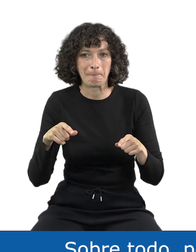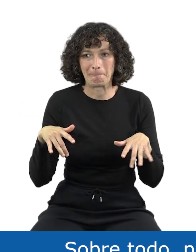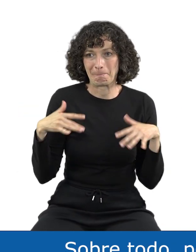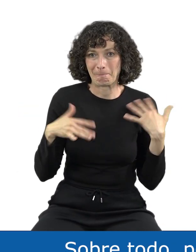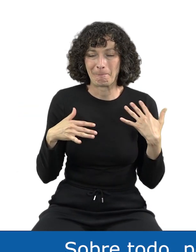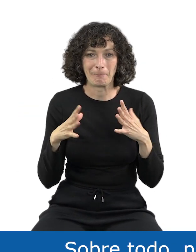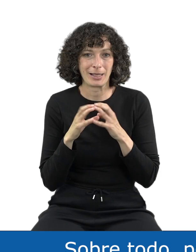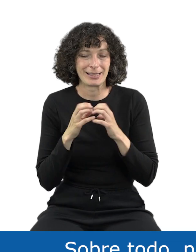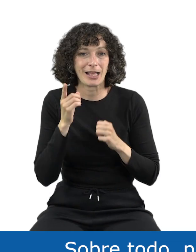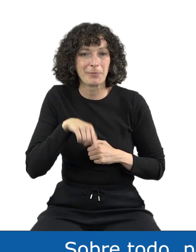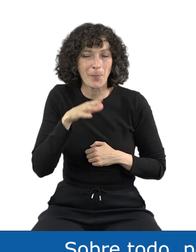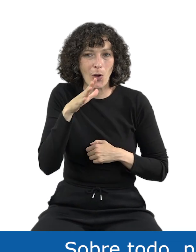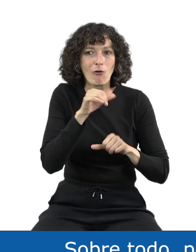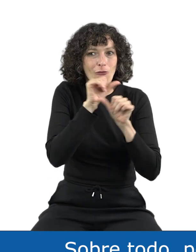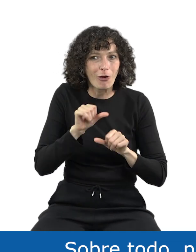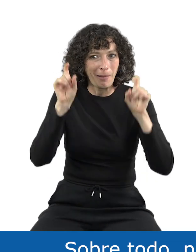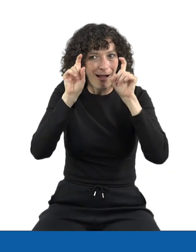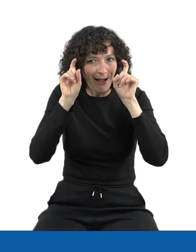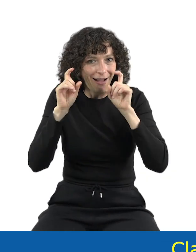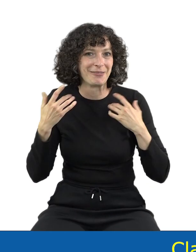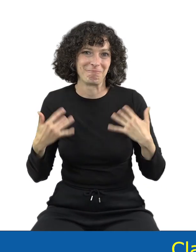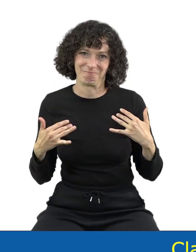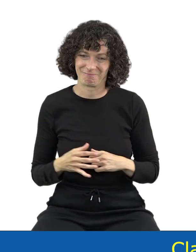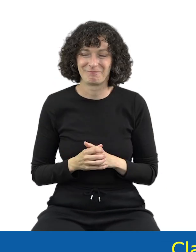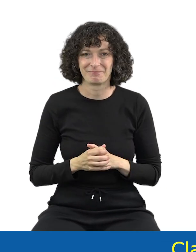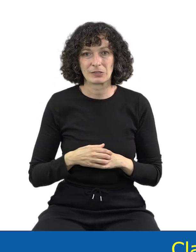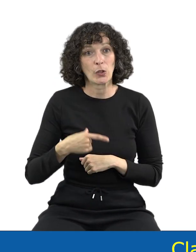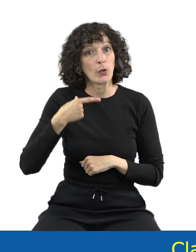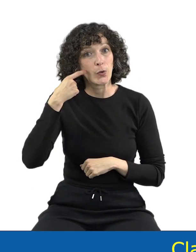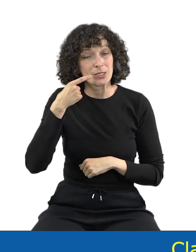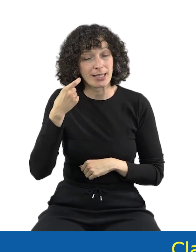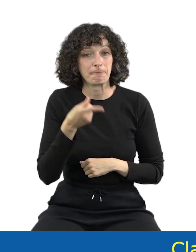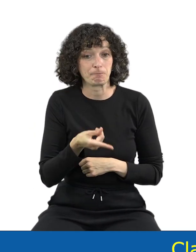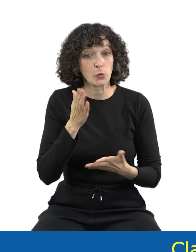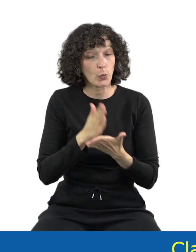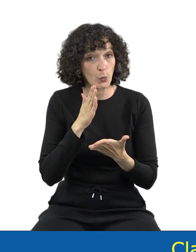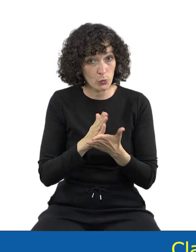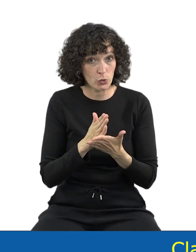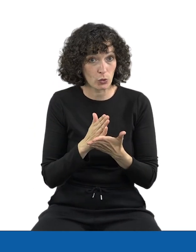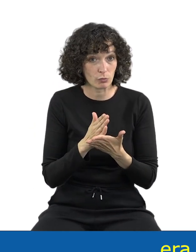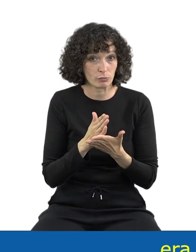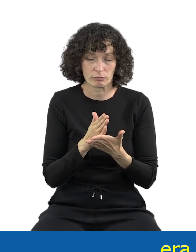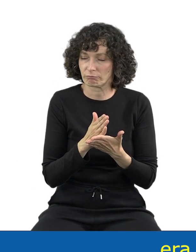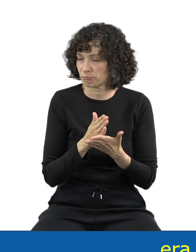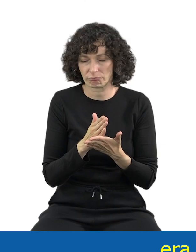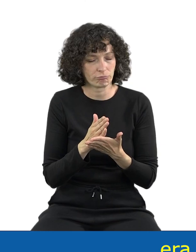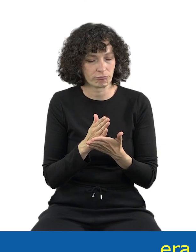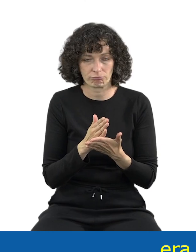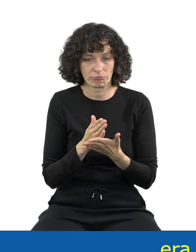sobre todo por la forma de enseñarlo y de transmitirlo. Claro, Conchita, el curso ese, por supuesto,